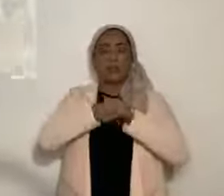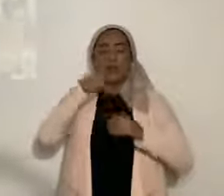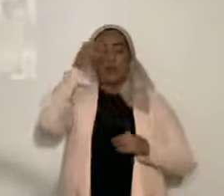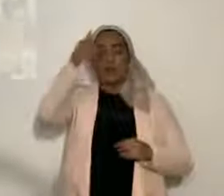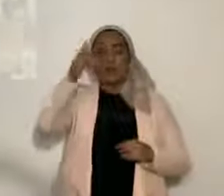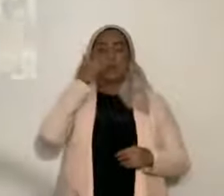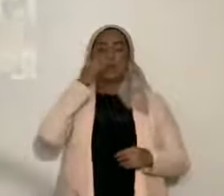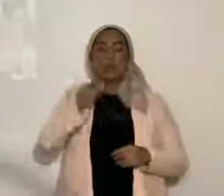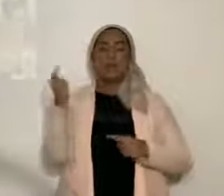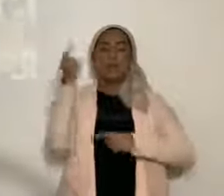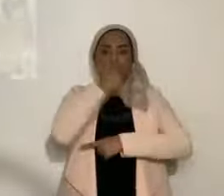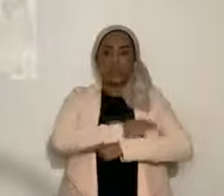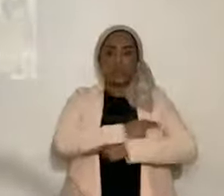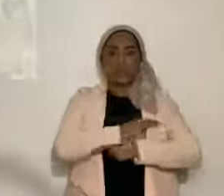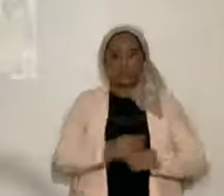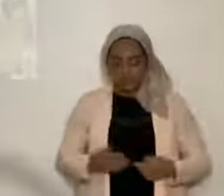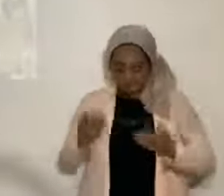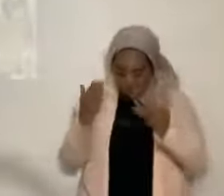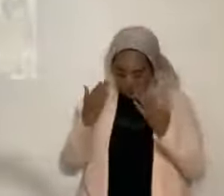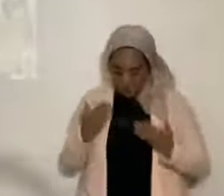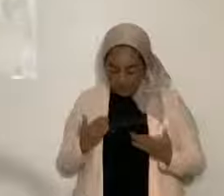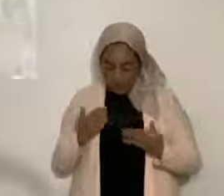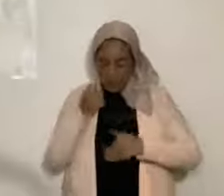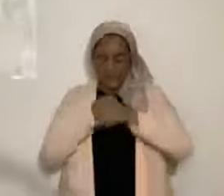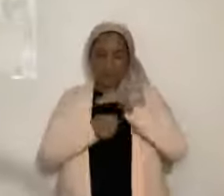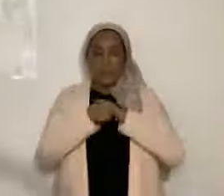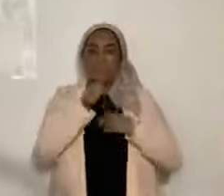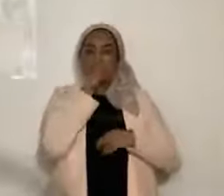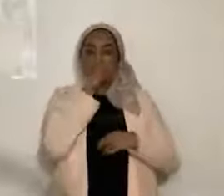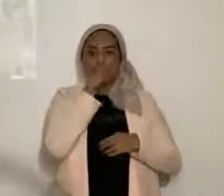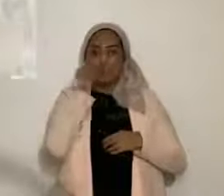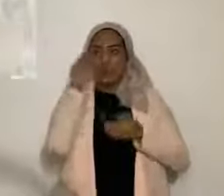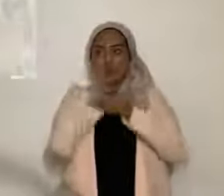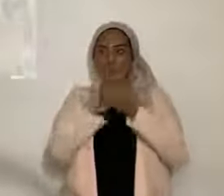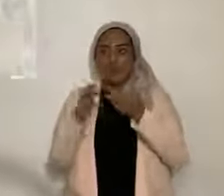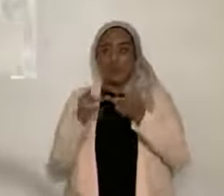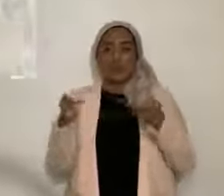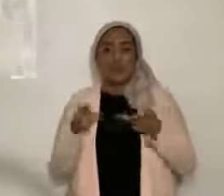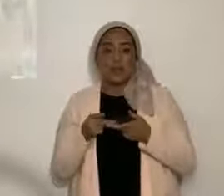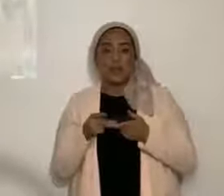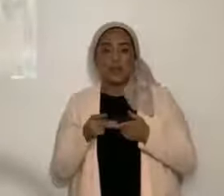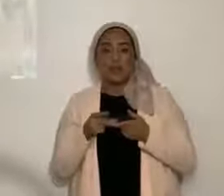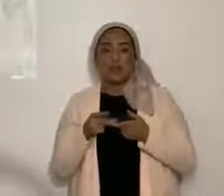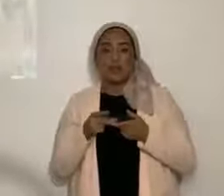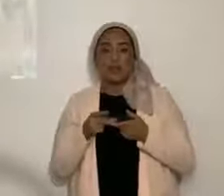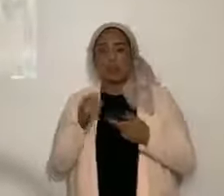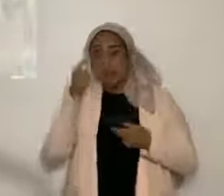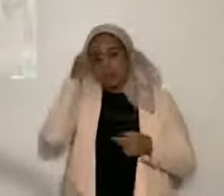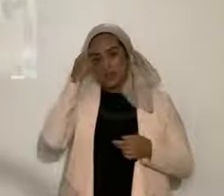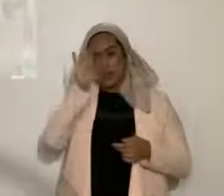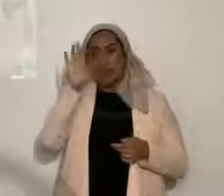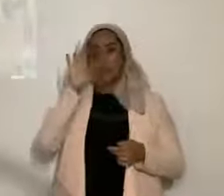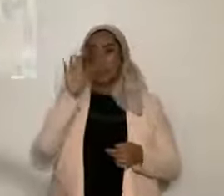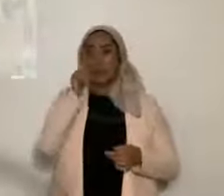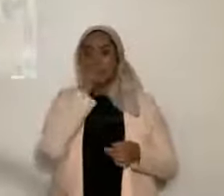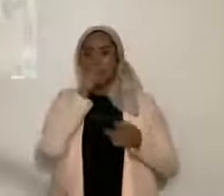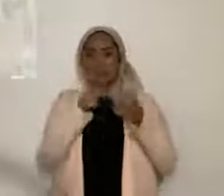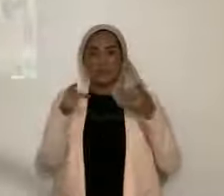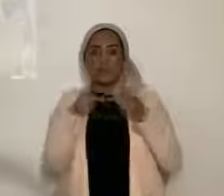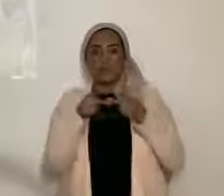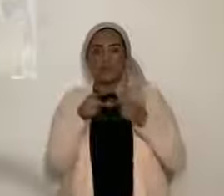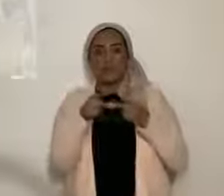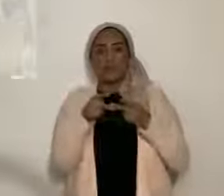mal, me guardará en lo secreto de su morada. ¿Será acaso lo secreto de su morada una caverna aquí